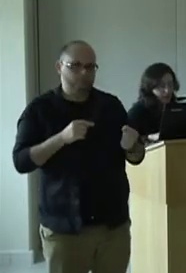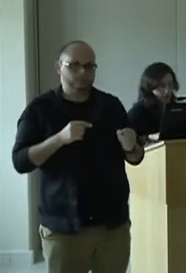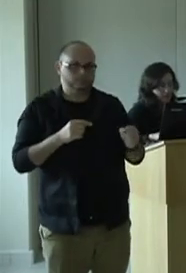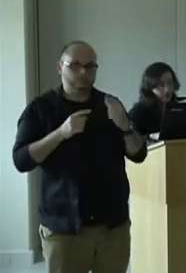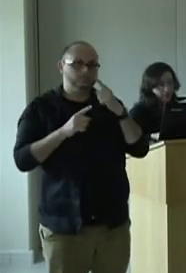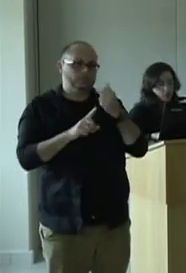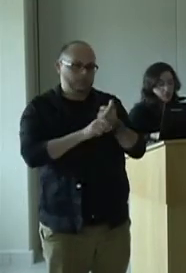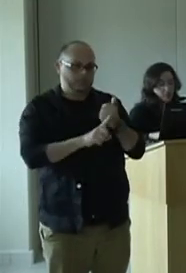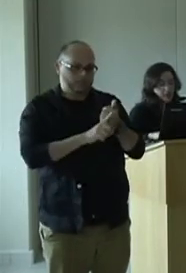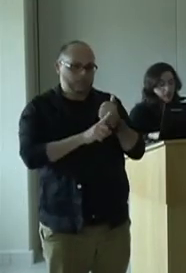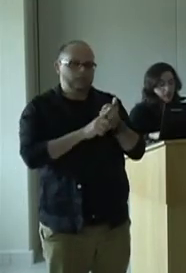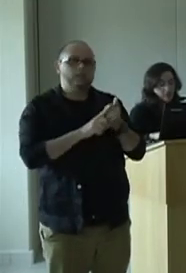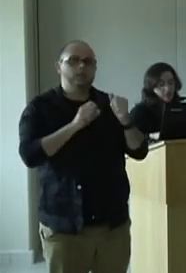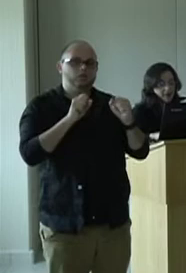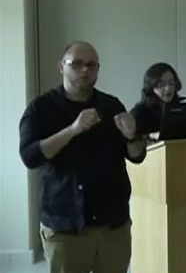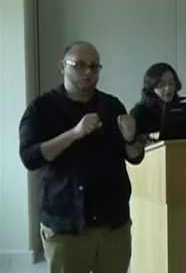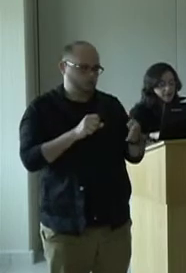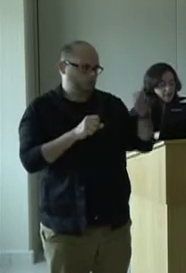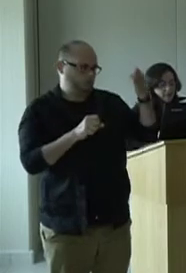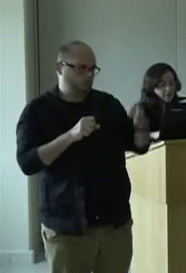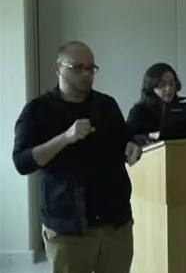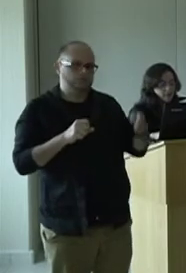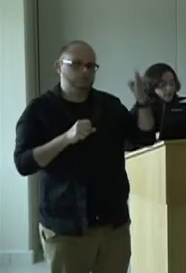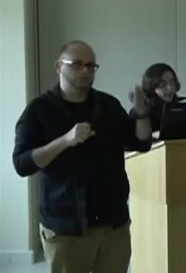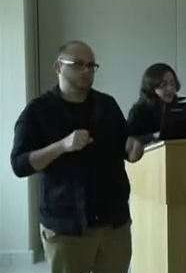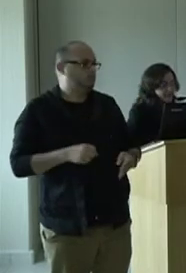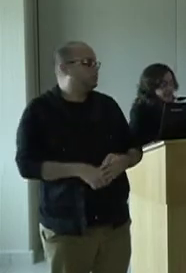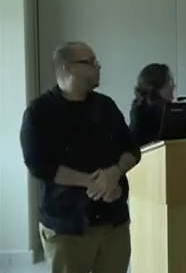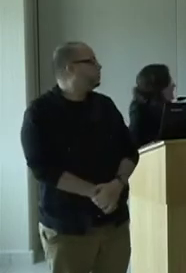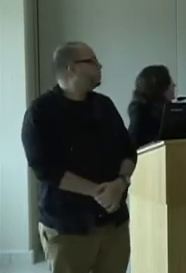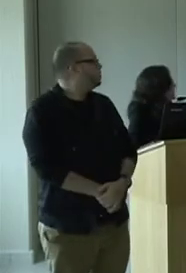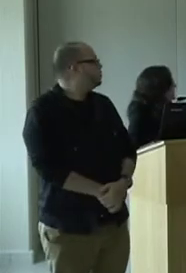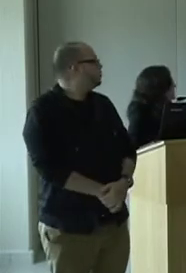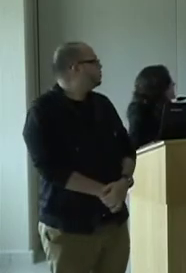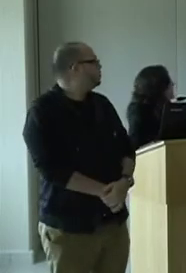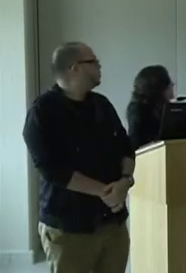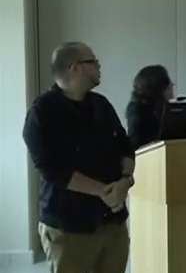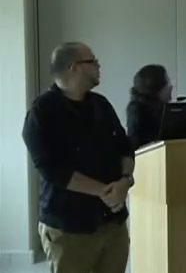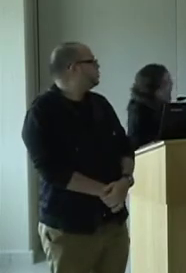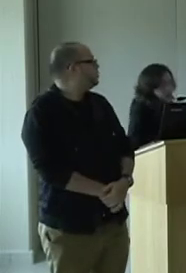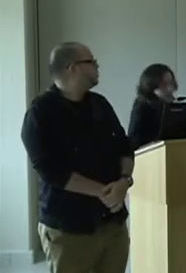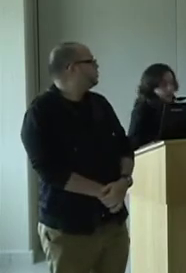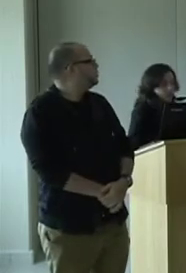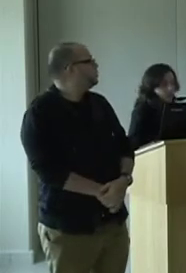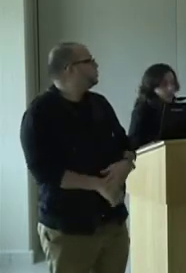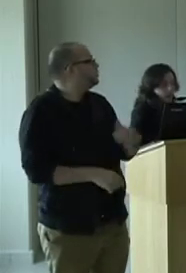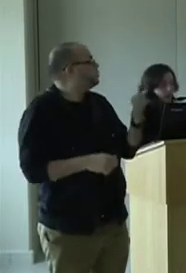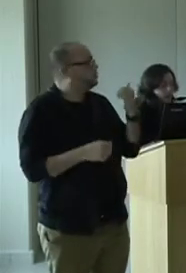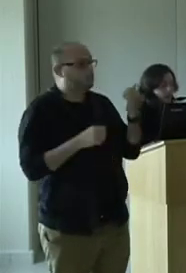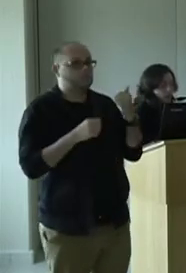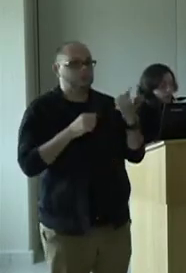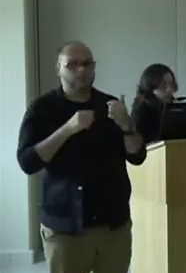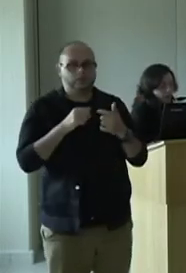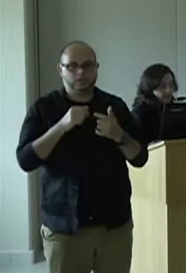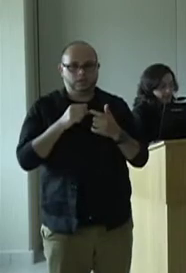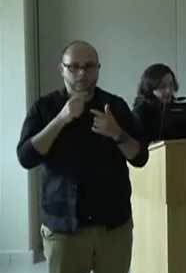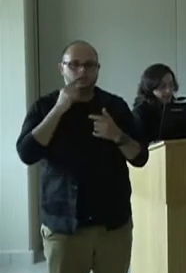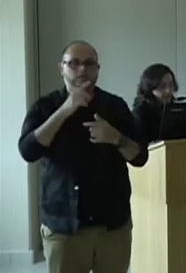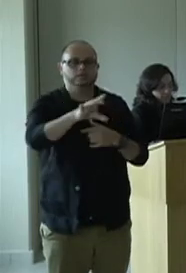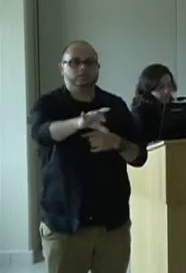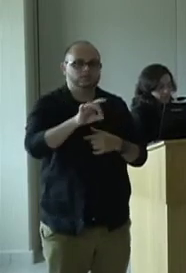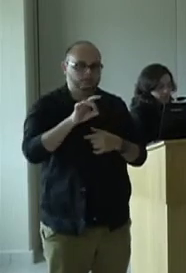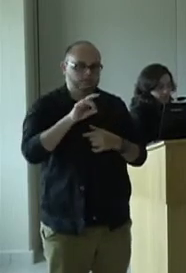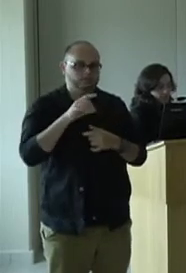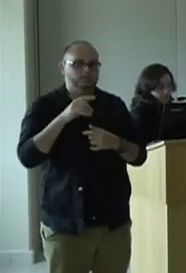independiente ella ahora puede subir y bajar los cristales. Ella tiene un reacher que parece un reacher convencional. Lo único es que se le